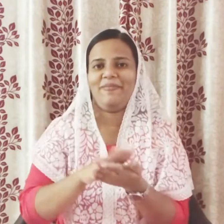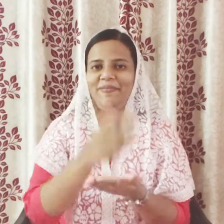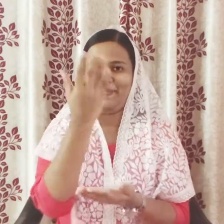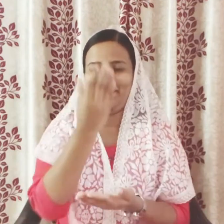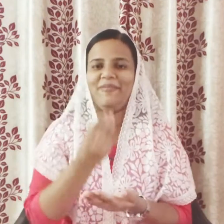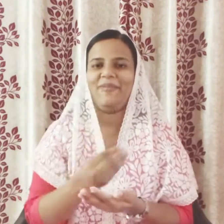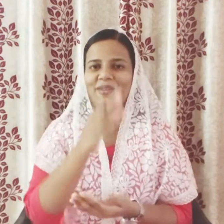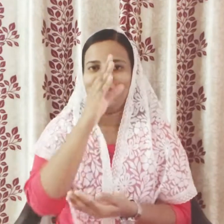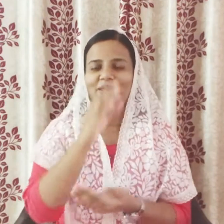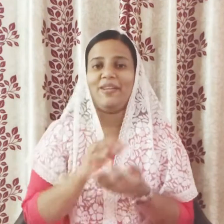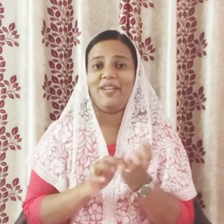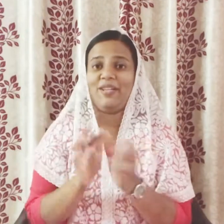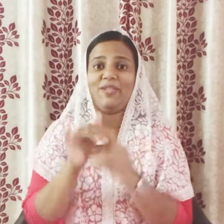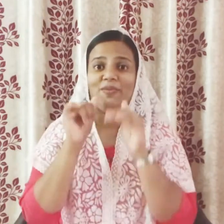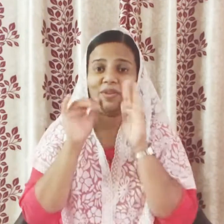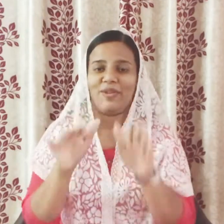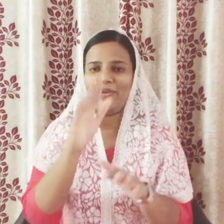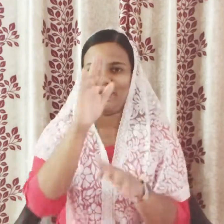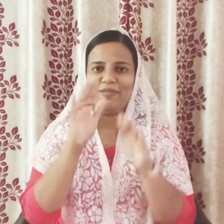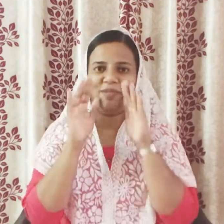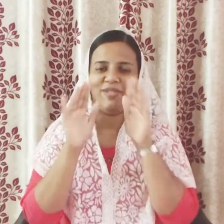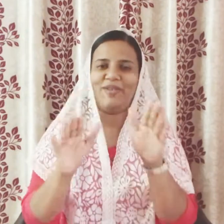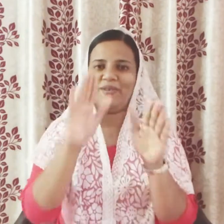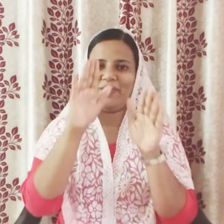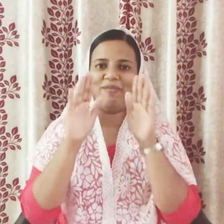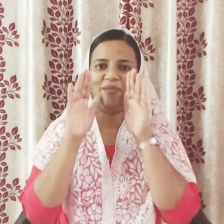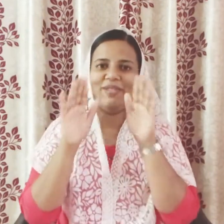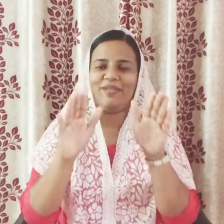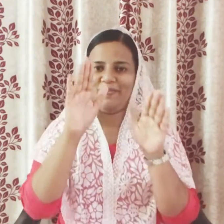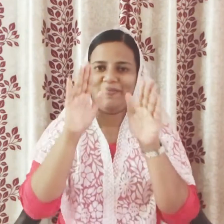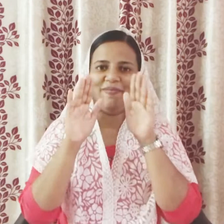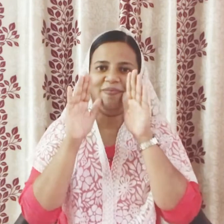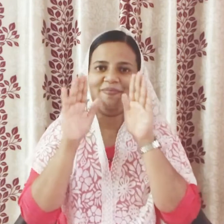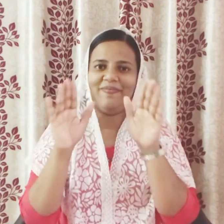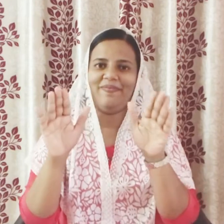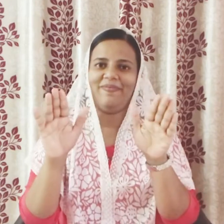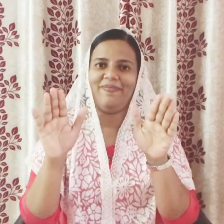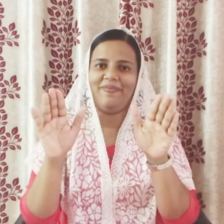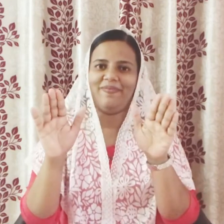ബൈ ദ പവർ ഓഫ് ഹോളി സ്പിരിറ്റ്. കർത്താവ് അനുഗ്രഹിക്കട്ടെ. ഗോഡ് ബ്ലസ് യു, ഗോഡ് ബ്ലസ് യു, ഗോഡ് ബ്ലസ് യു.